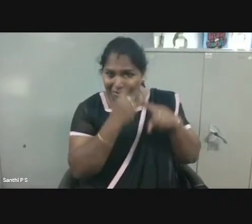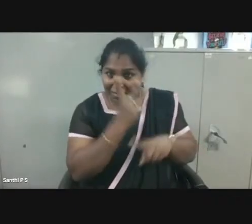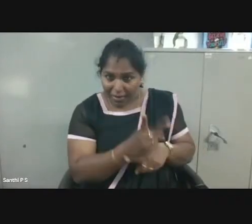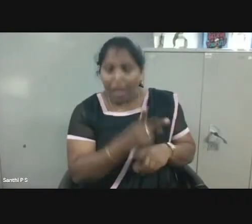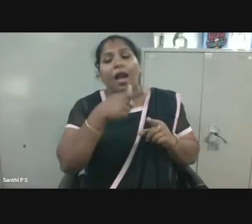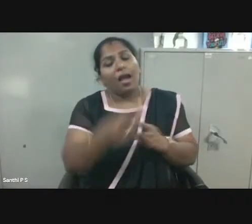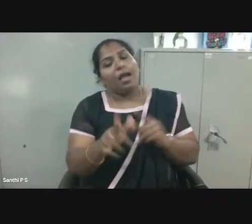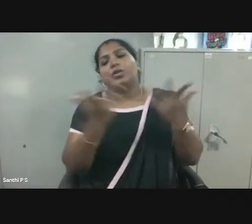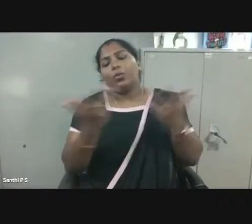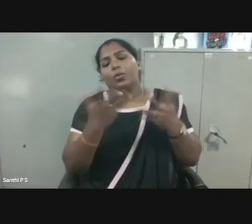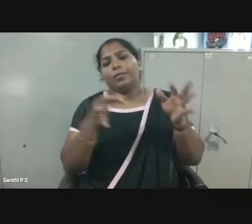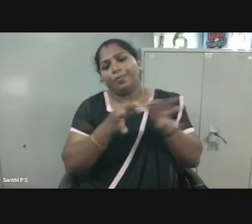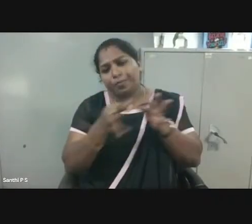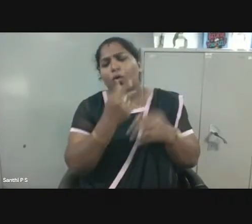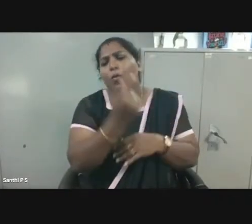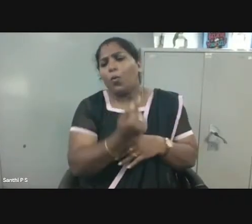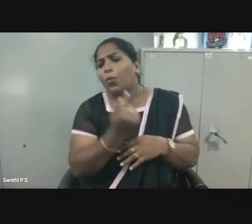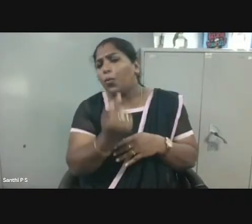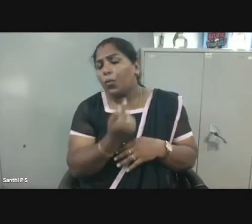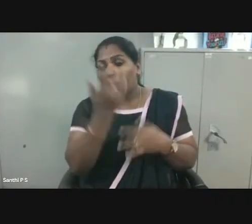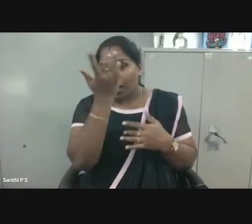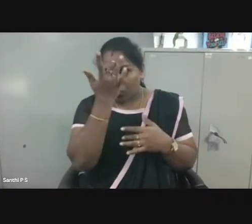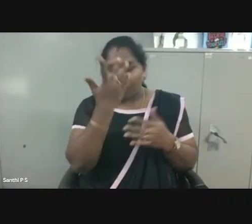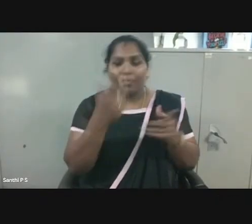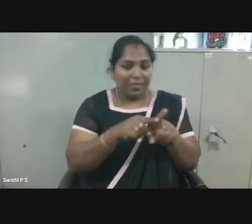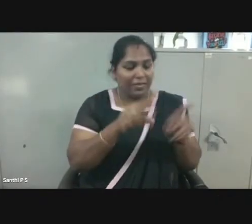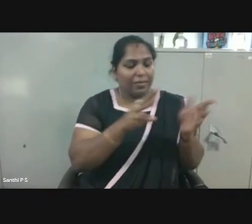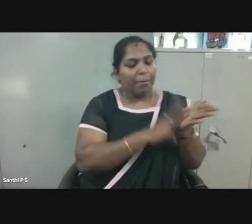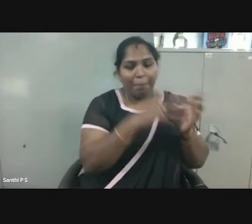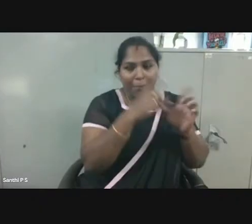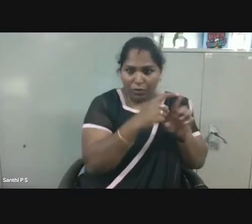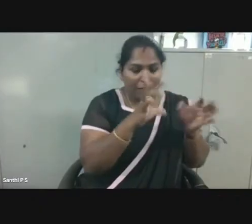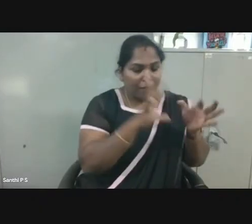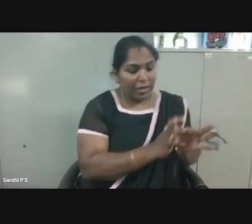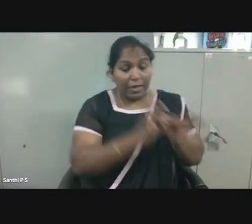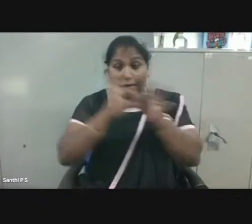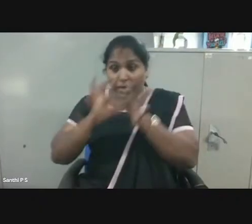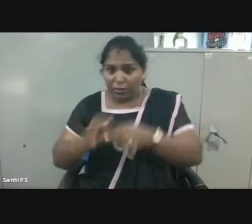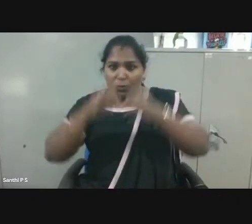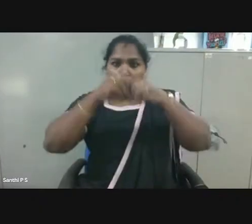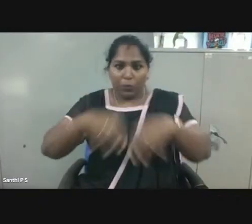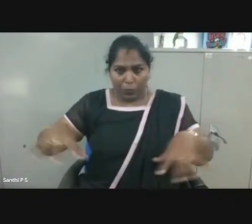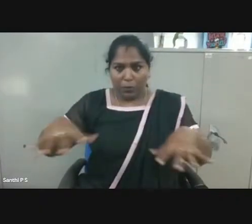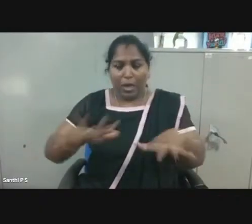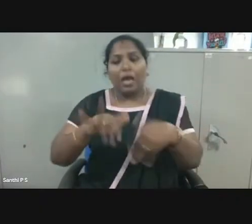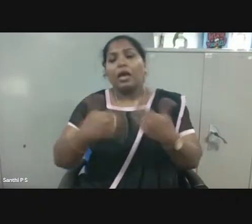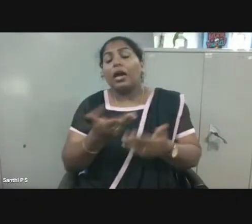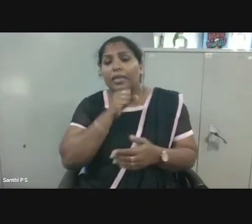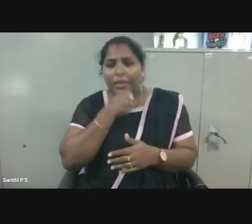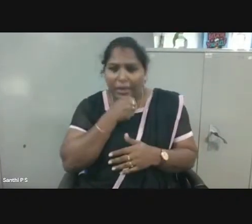പറഞ്ഞിട്ടുണ്ട്. ഇതെല്ലാം ഓരോരോ അസുഖങ്ങളാണ്. ഇതിന്റെ പ്രത്യേകത വെച്ചാൽ ചിലത് കുട്ടിക്കാലത്ത് തുടങ്ങുന്നു, ചിലത് കുറച്ച് പ്രായമാകുമ്പോൾ